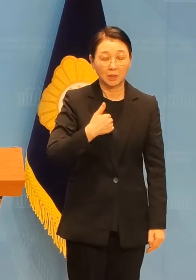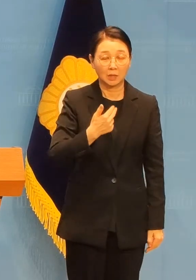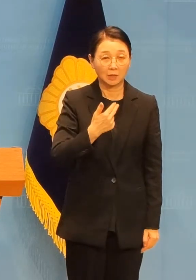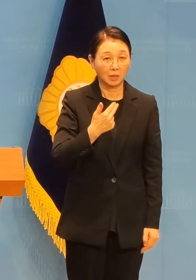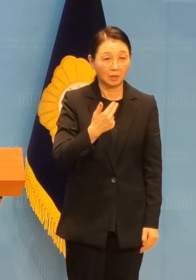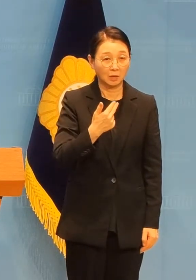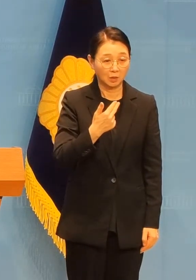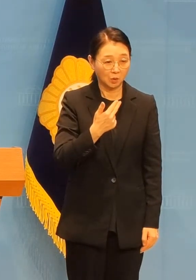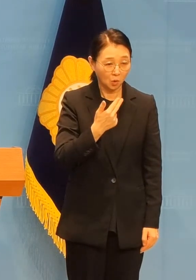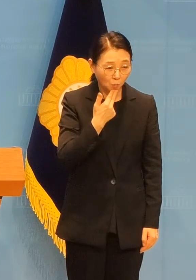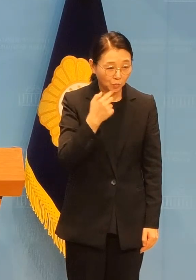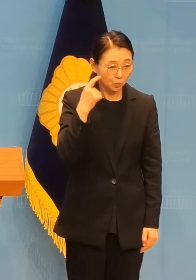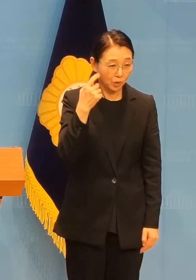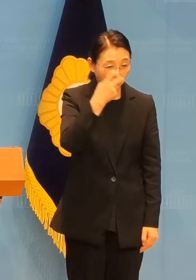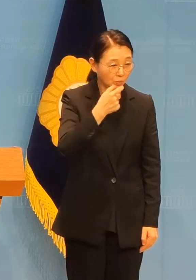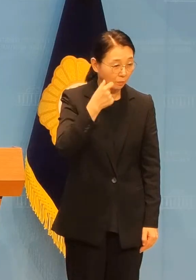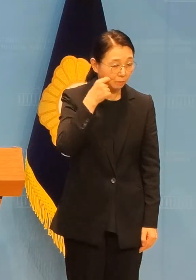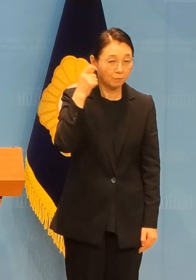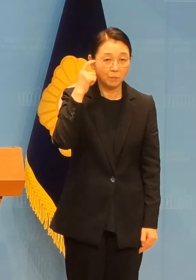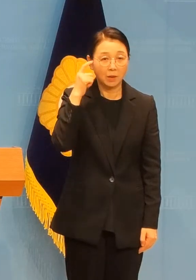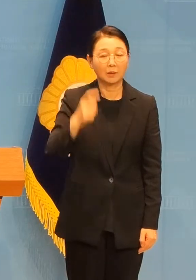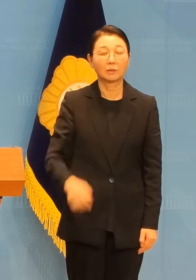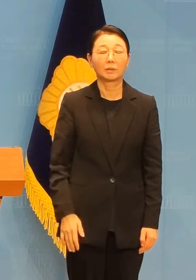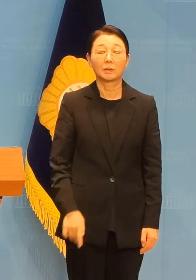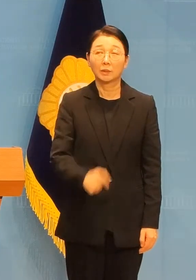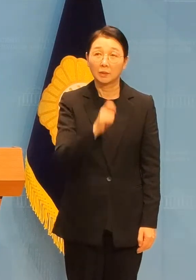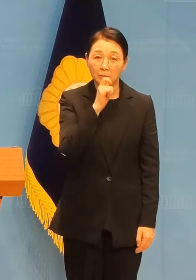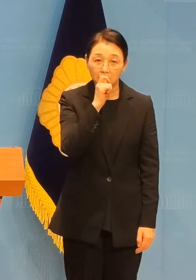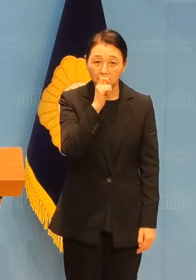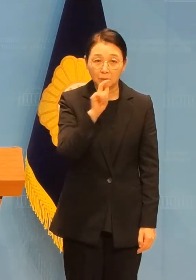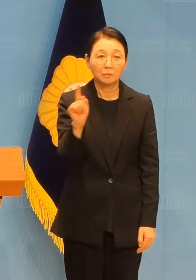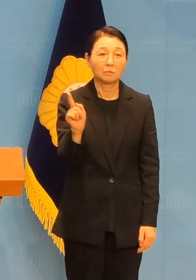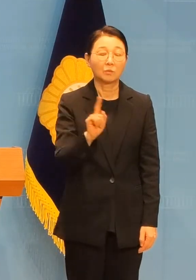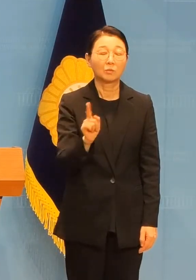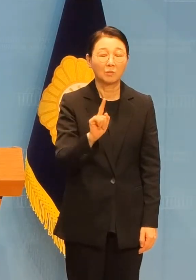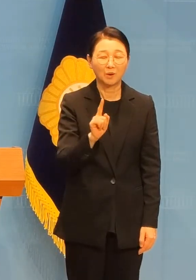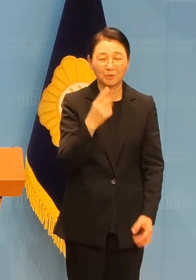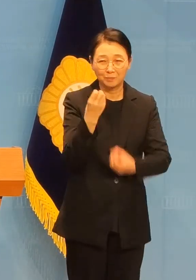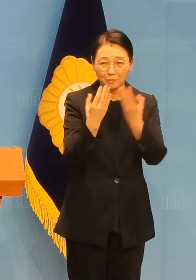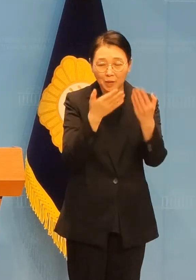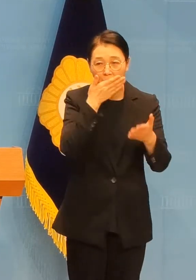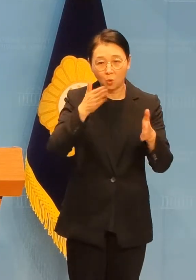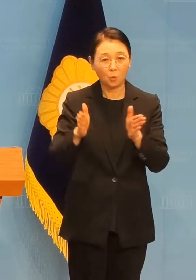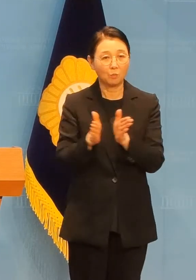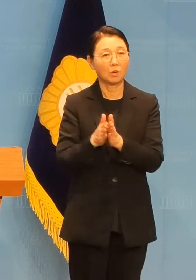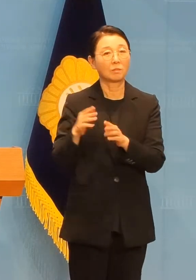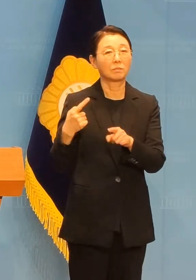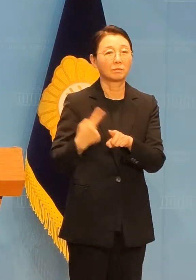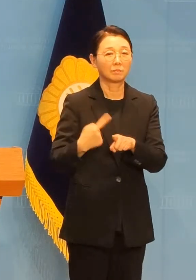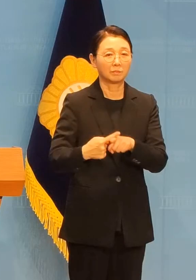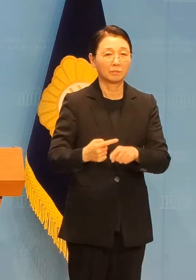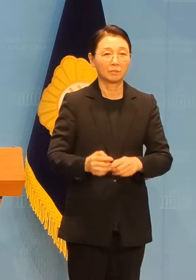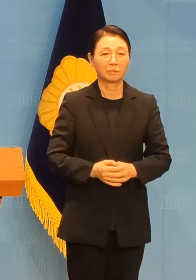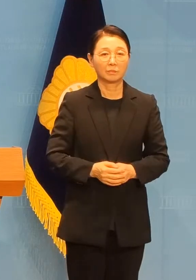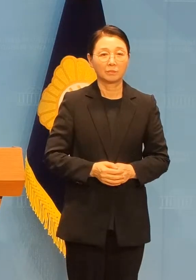조사하자고 나서지 못합니까? 침묵은 곧 시인이자 공범임을 자인하는